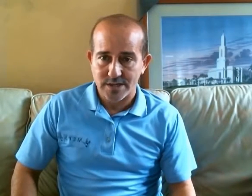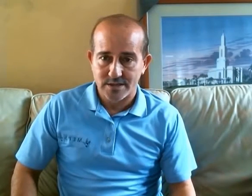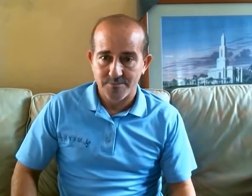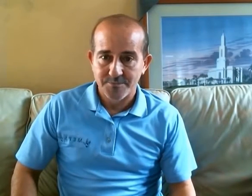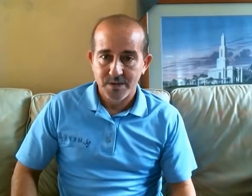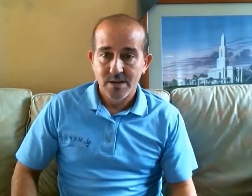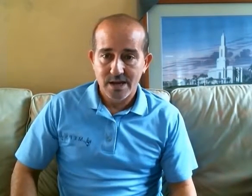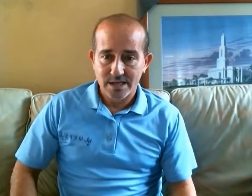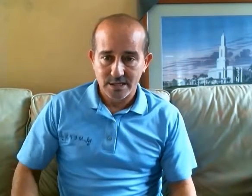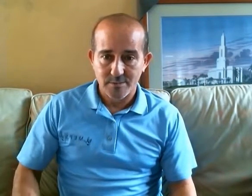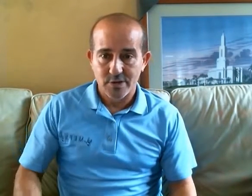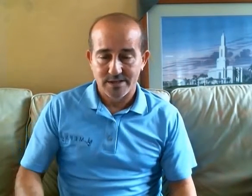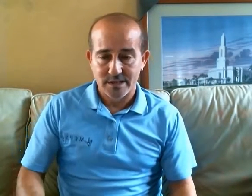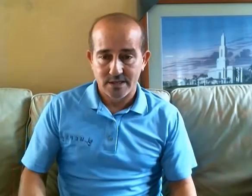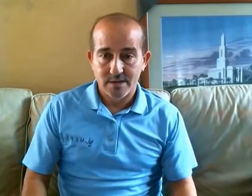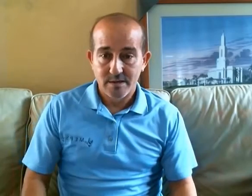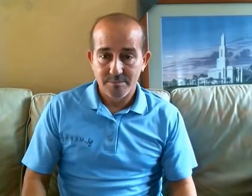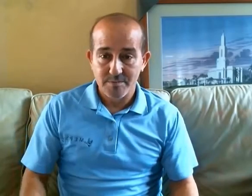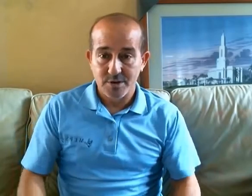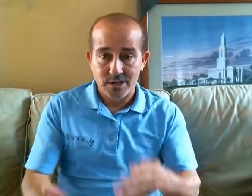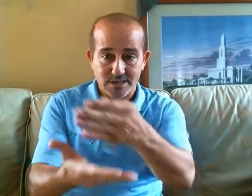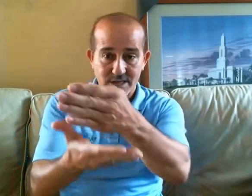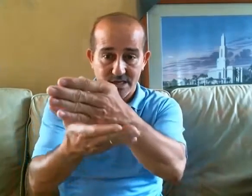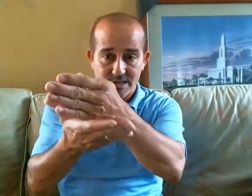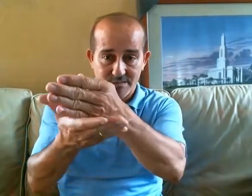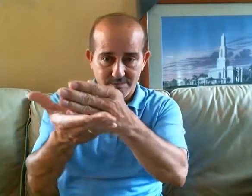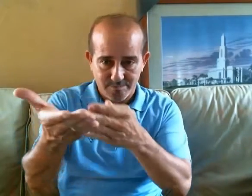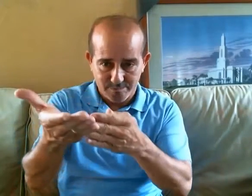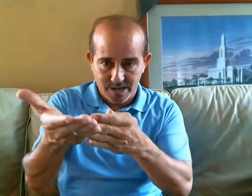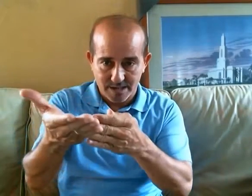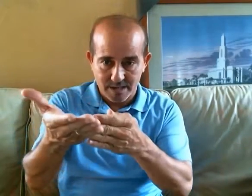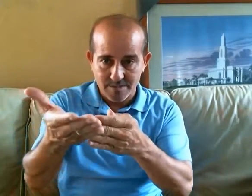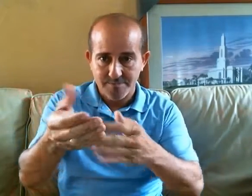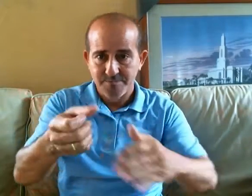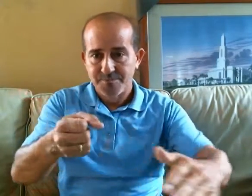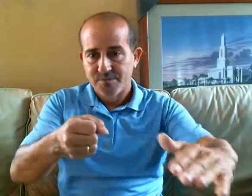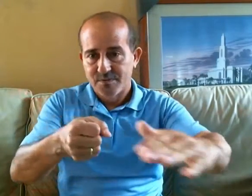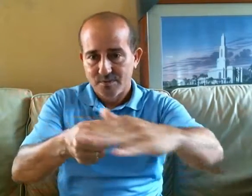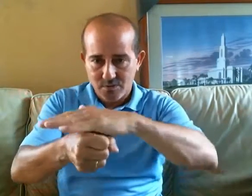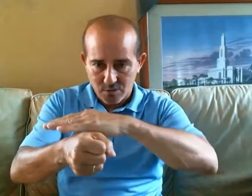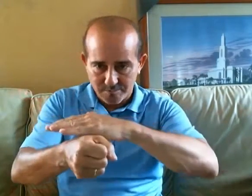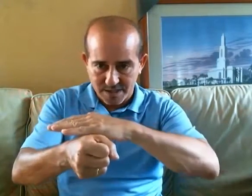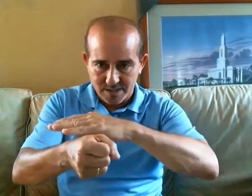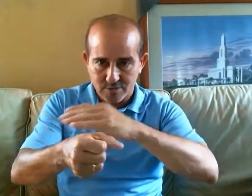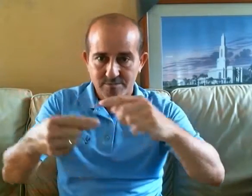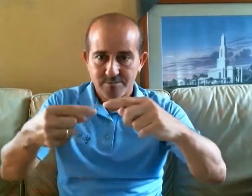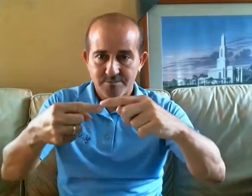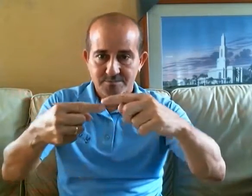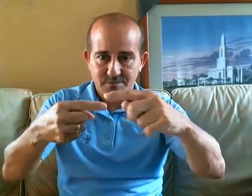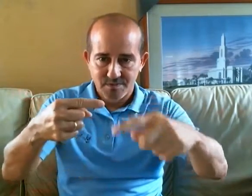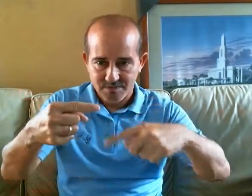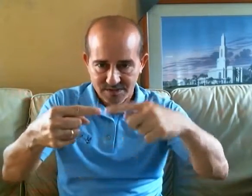esas. Aquí tenemos que hacer primero la seña de parte, completo,